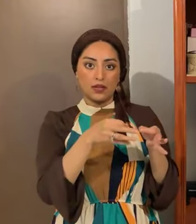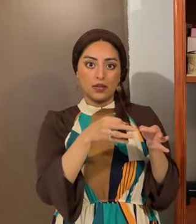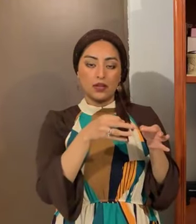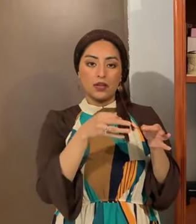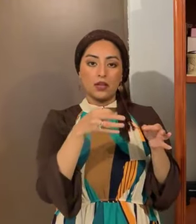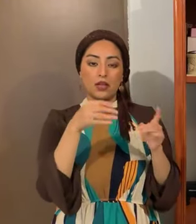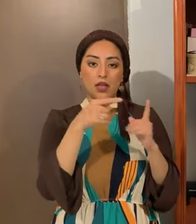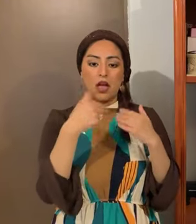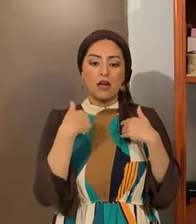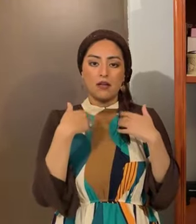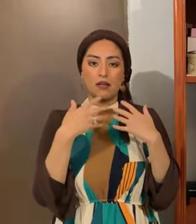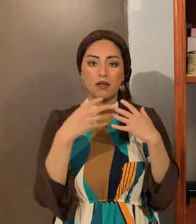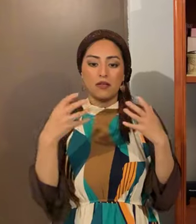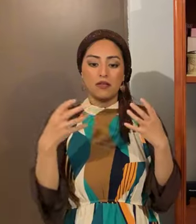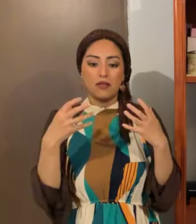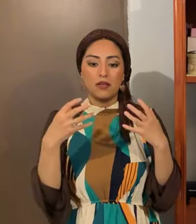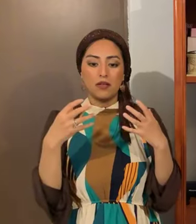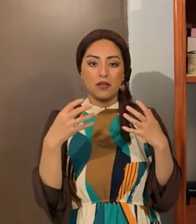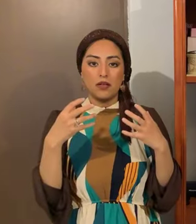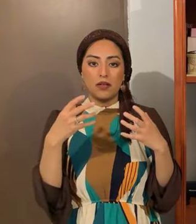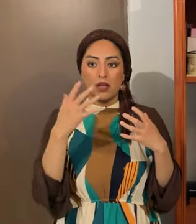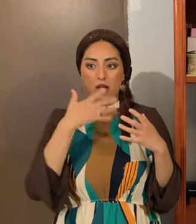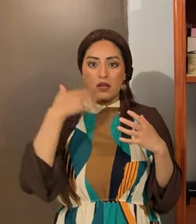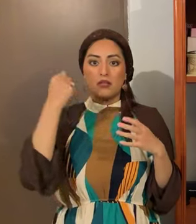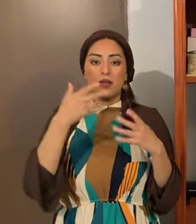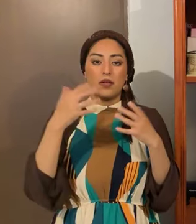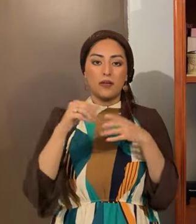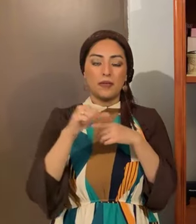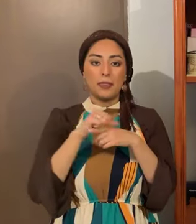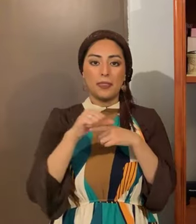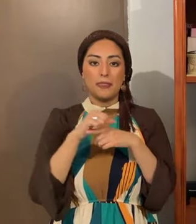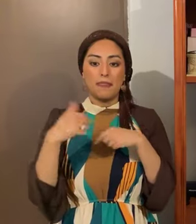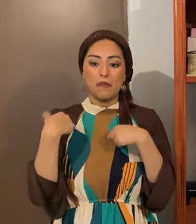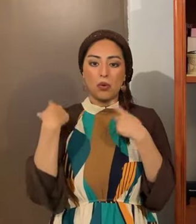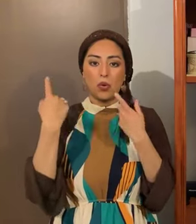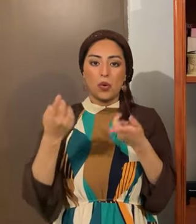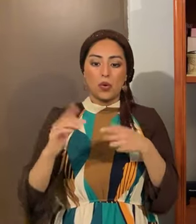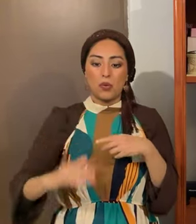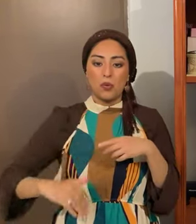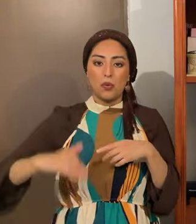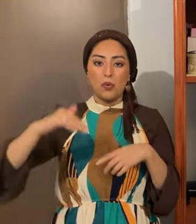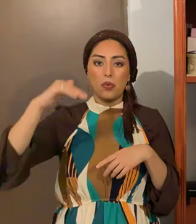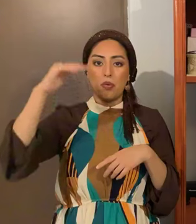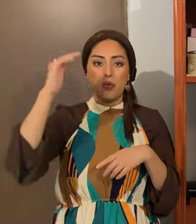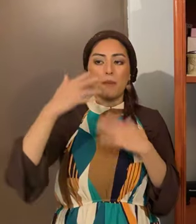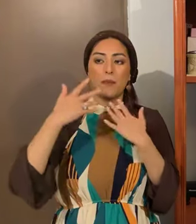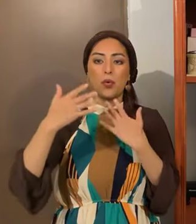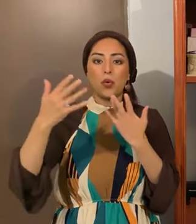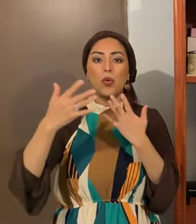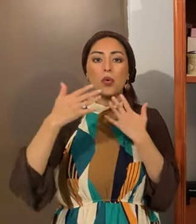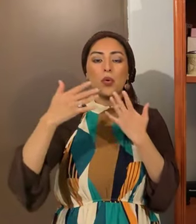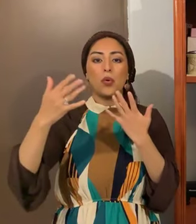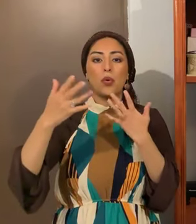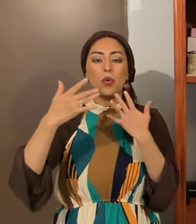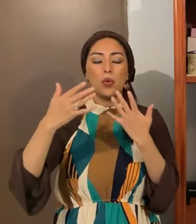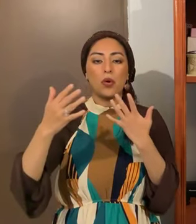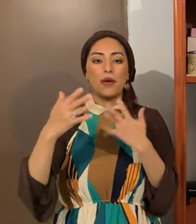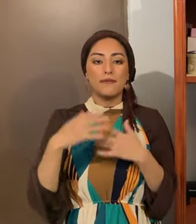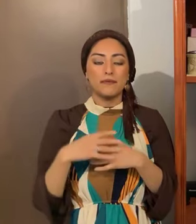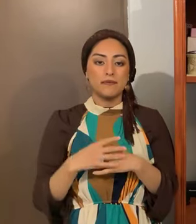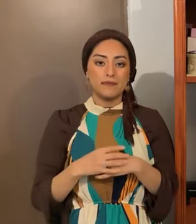tenía mucha madurez y mucho entrenamiento precisamente en el arte de la música, en el arte del